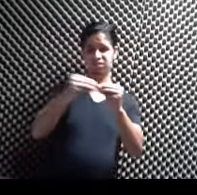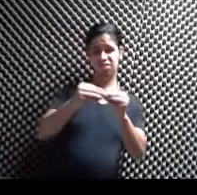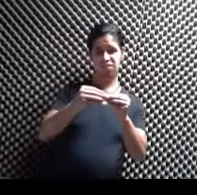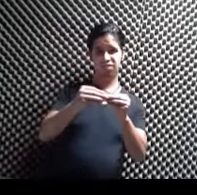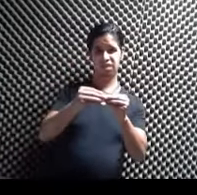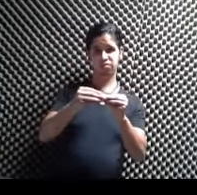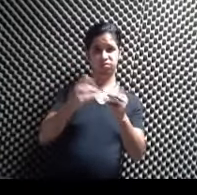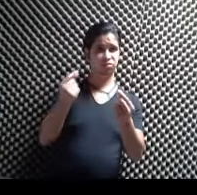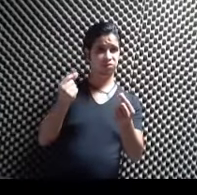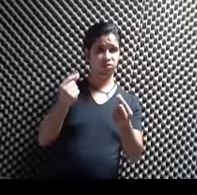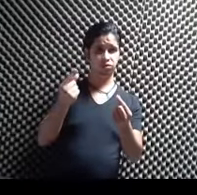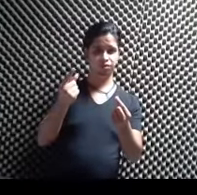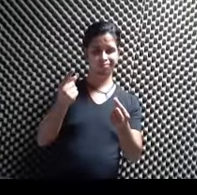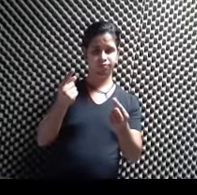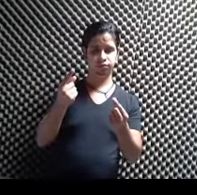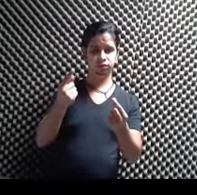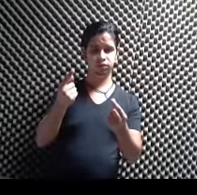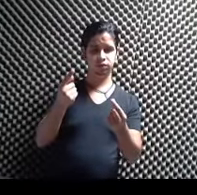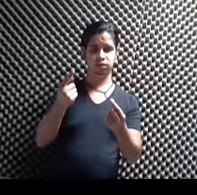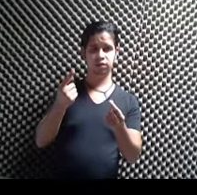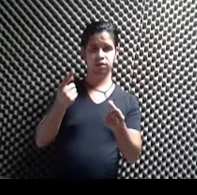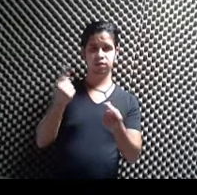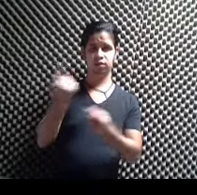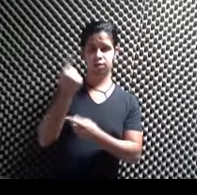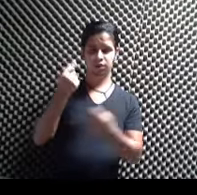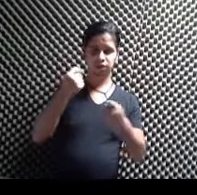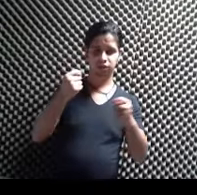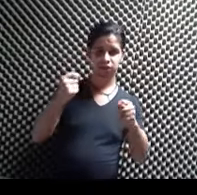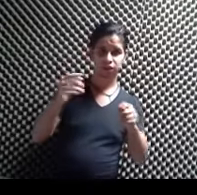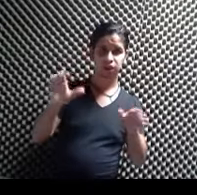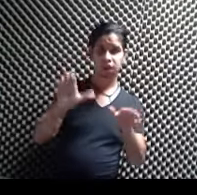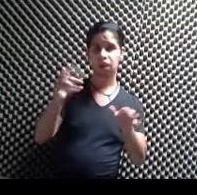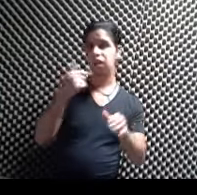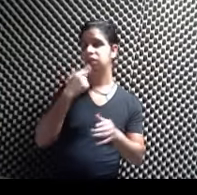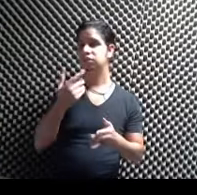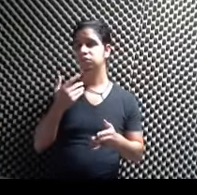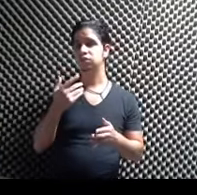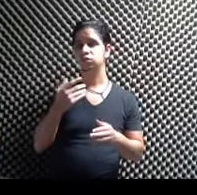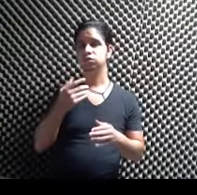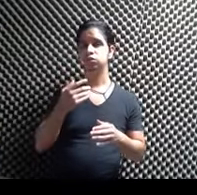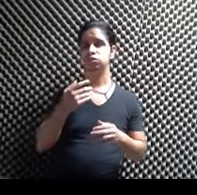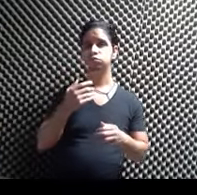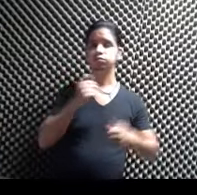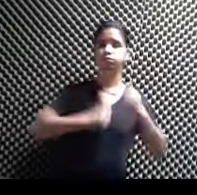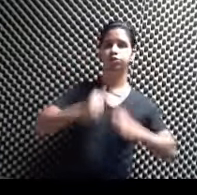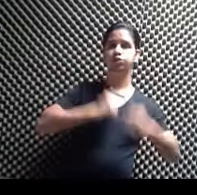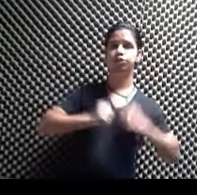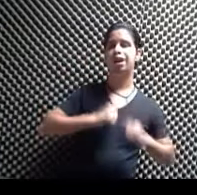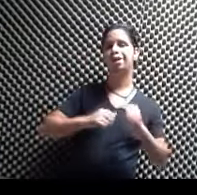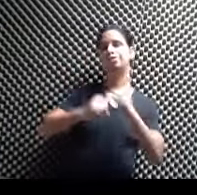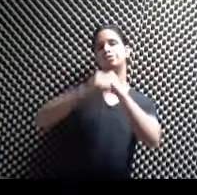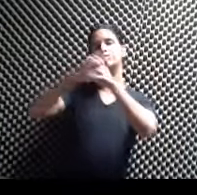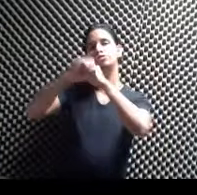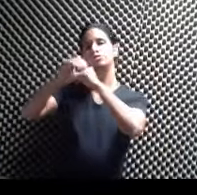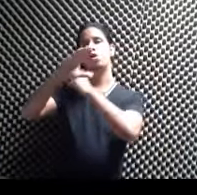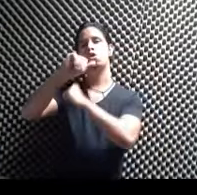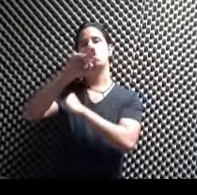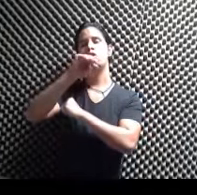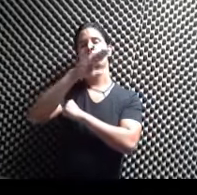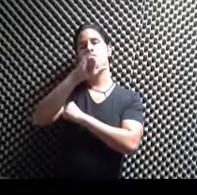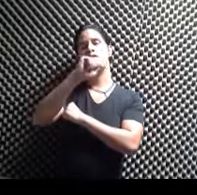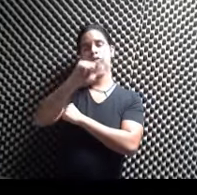mayormente, aquí lo que están tratando, siempre se trata de hacer teatro comercial porque piensan que la comedia es más comercial que el otro, que yo entiendo que... También es debatible. No, sí. Es debatible,